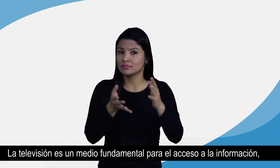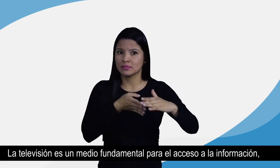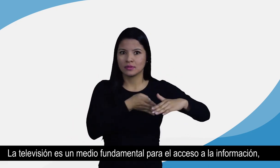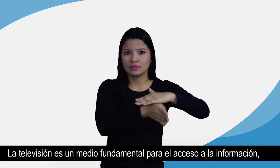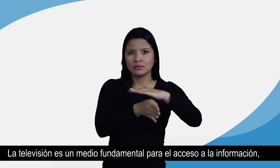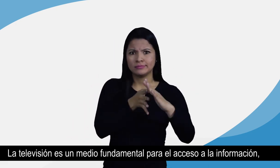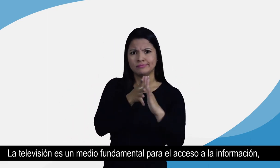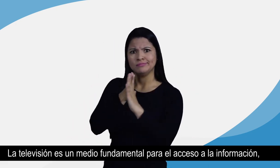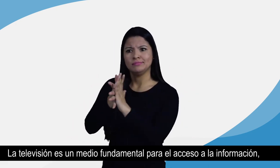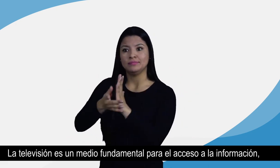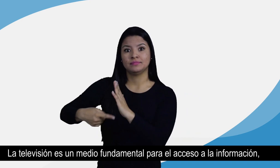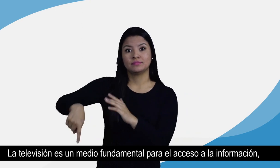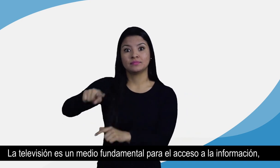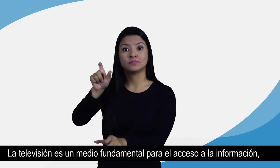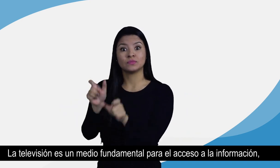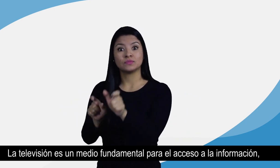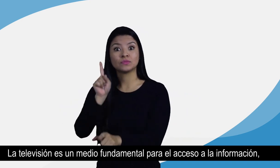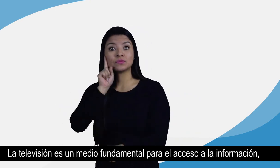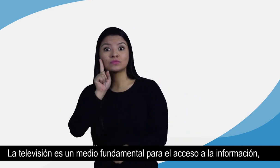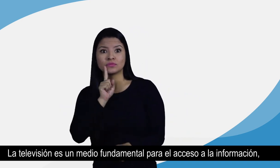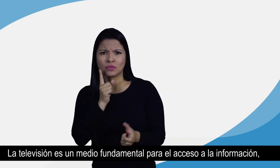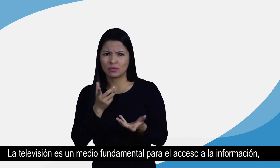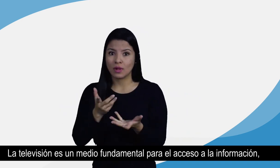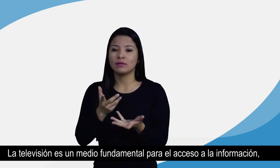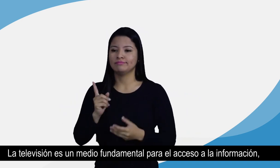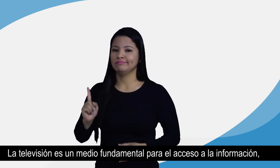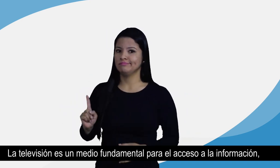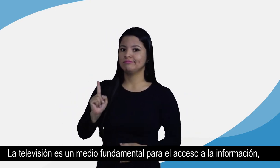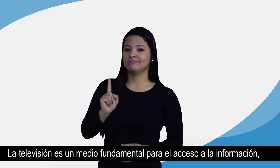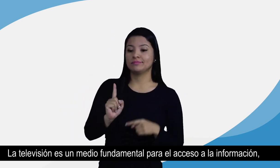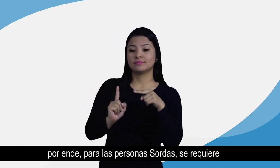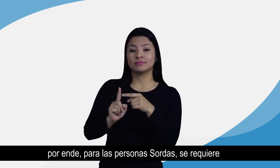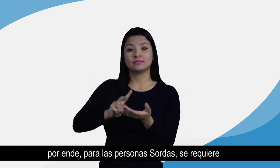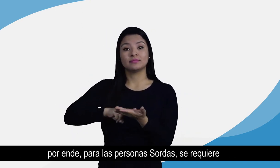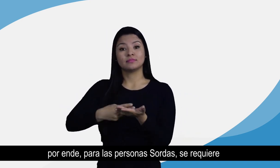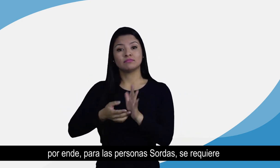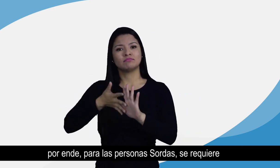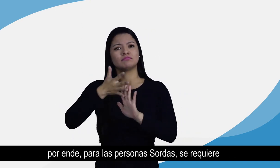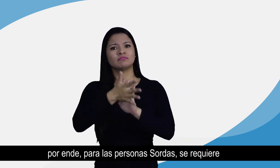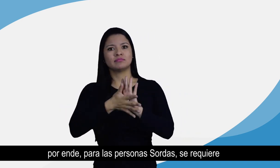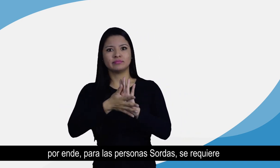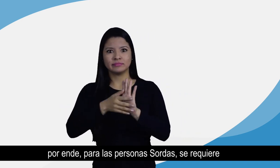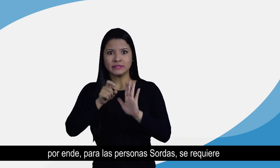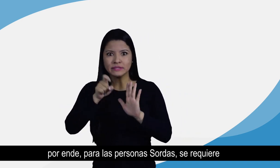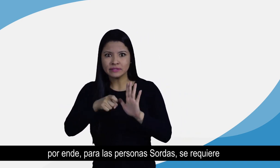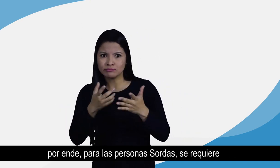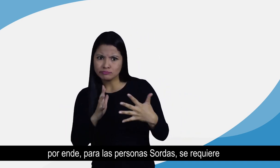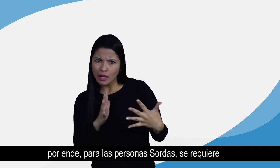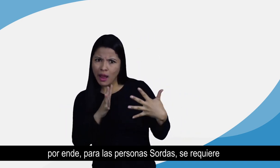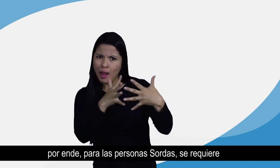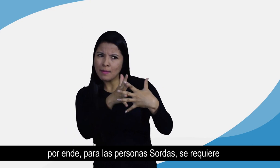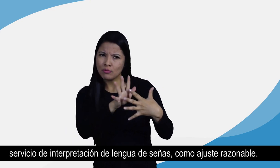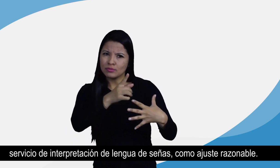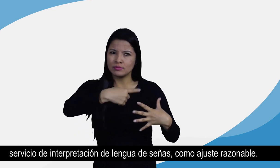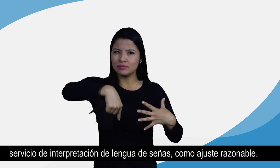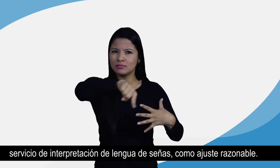La televisión es un medio fundamental para el acceso a la información. Por ende, para las personas sordas se requiere servicio de